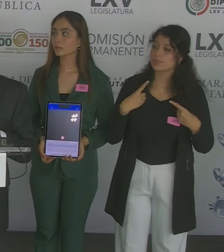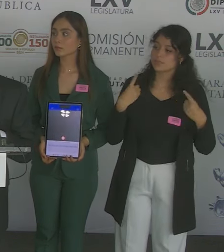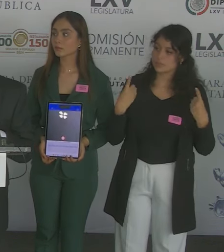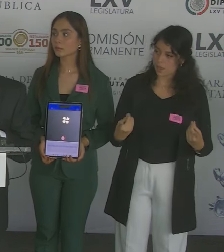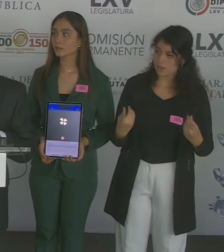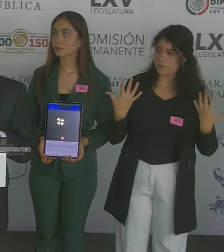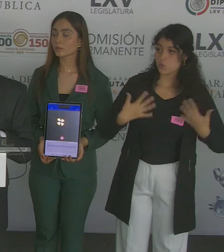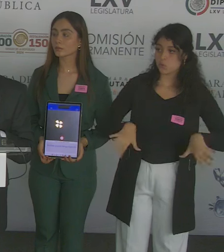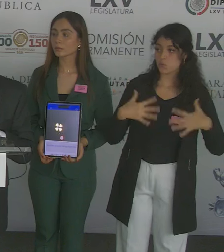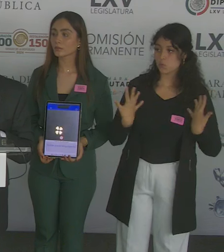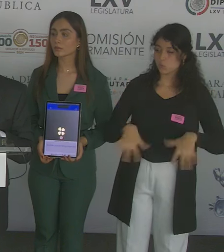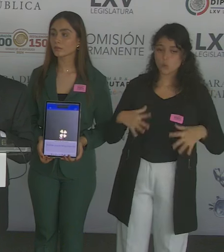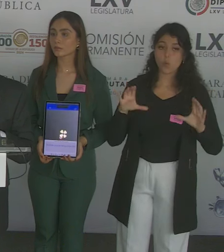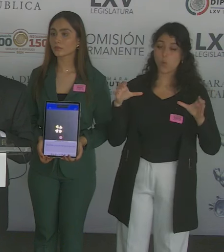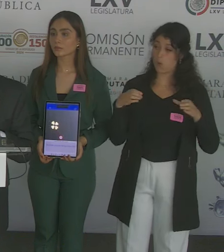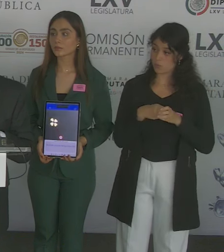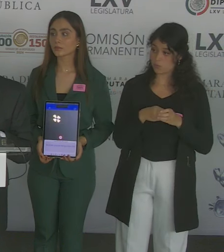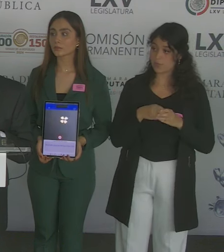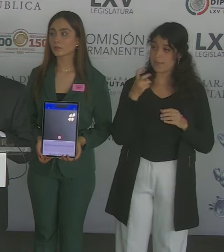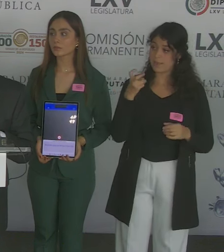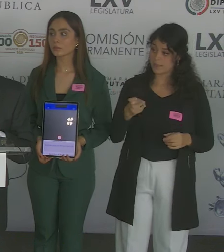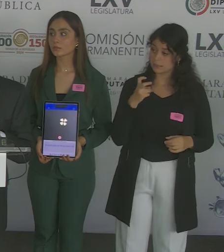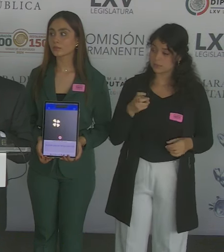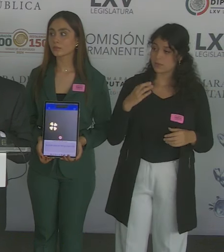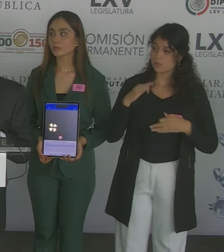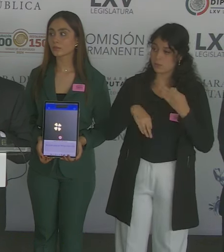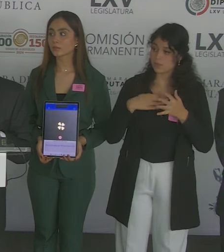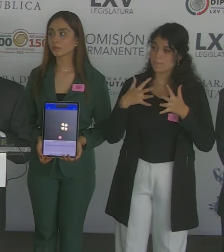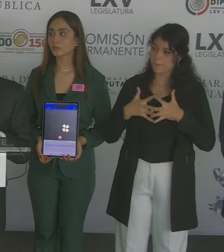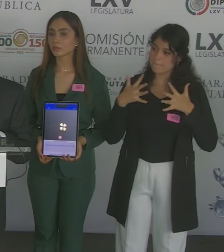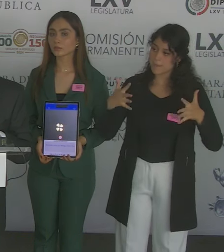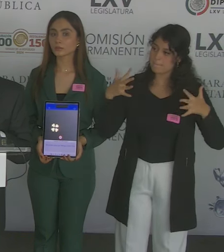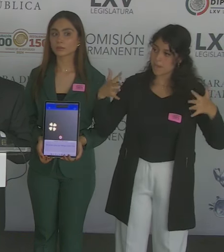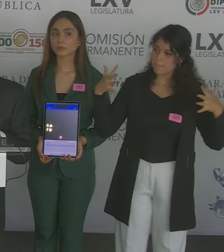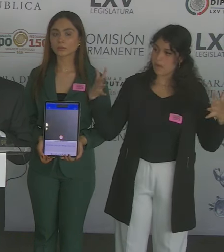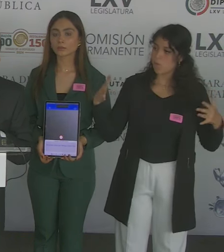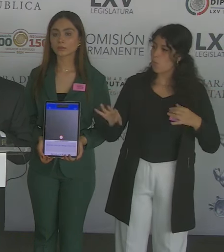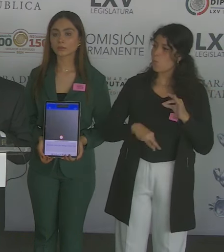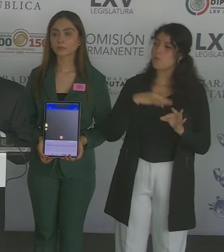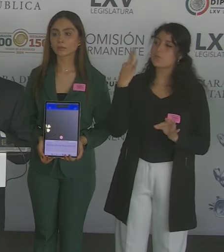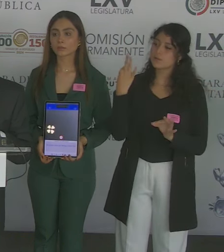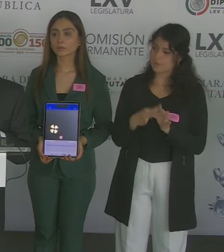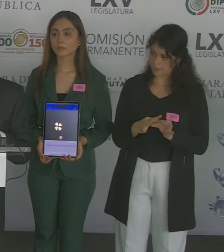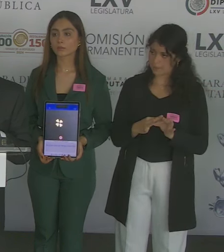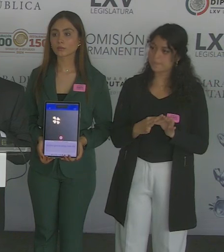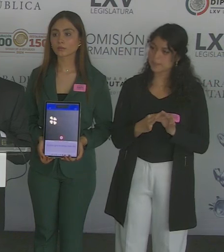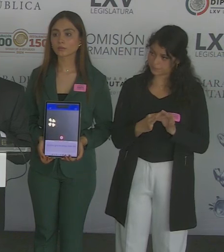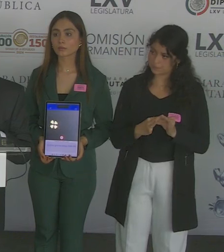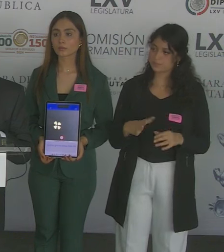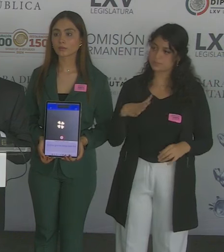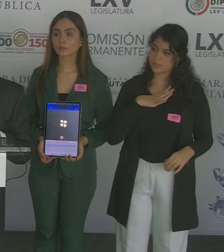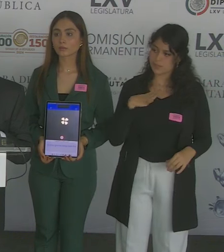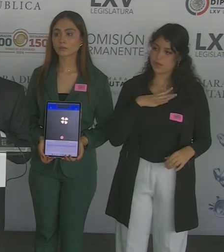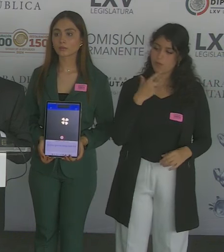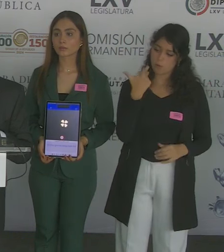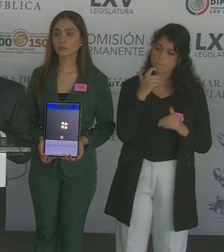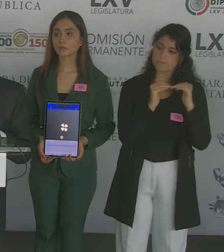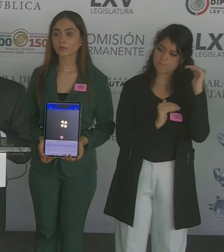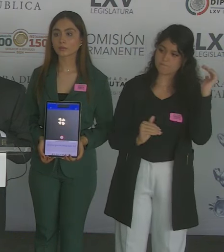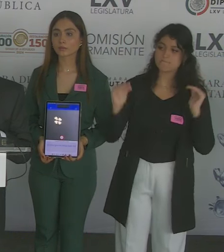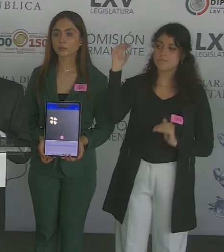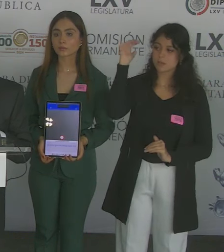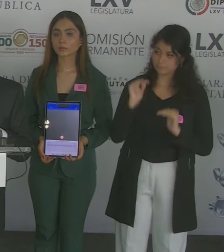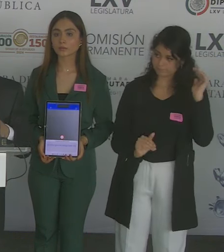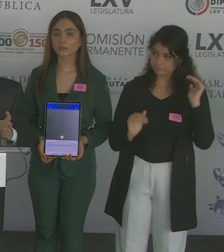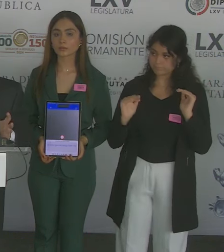Me parece que con eso de la gradualidad si se aplica correctamente van a evitar el costo Porque si das